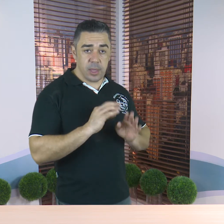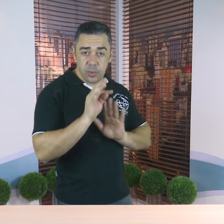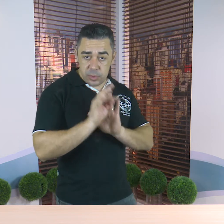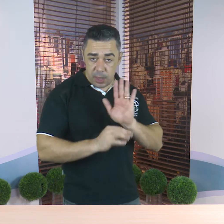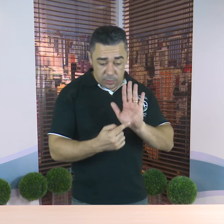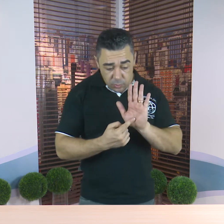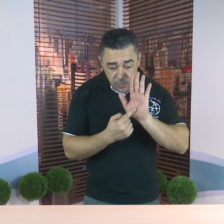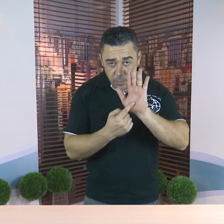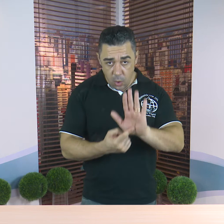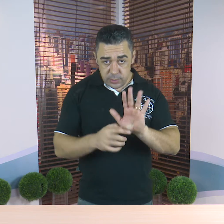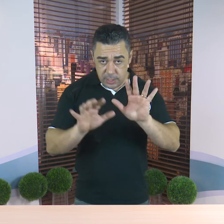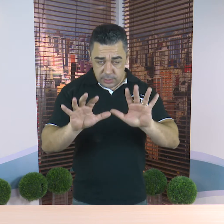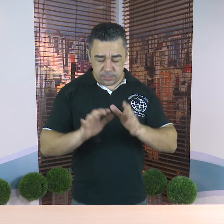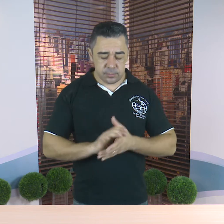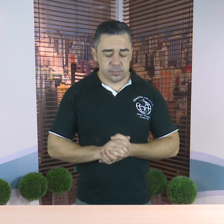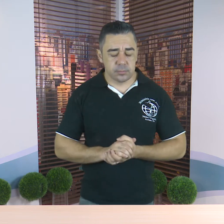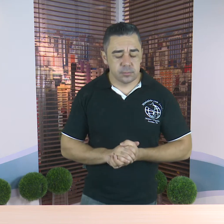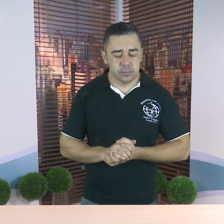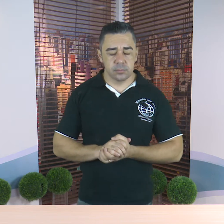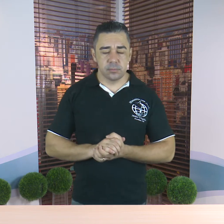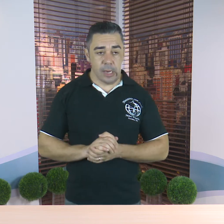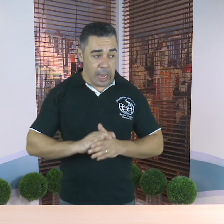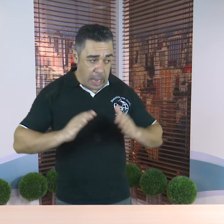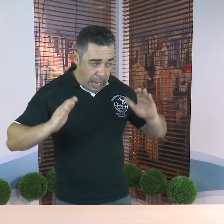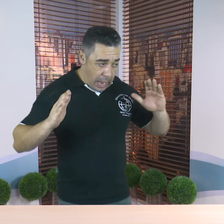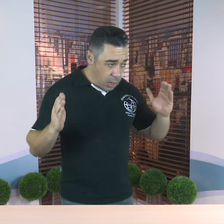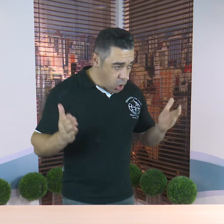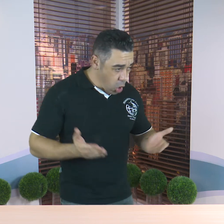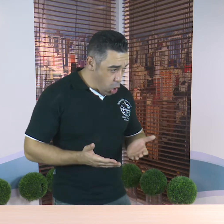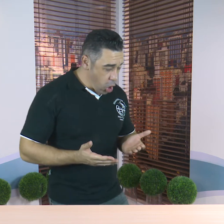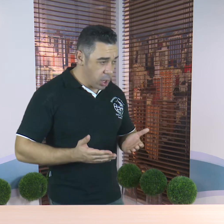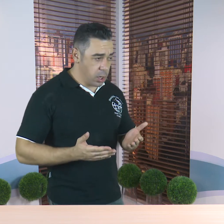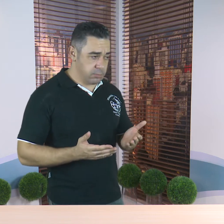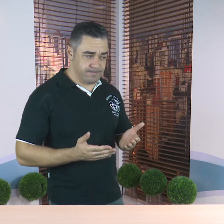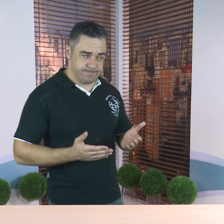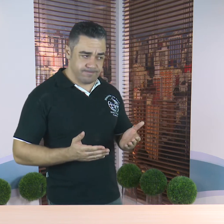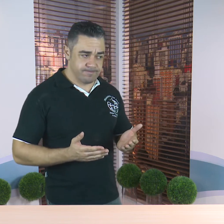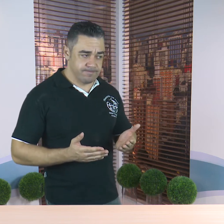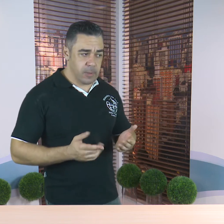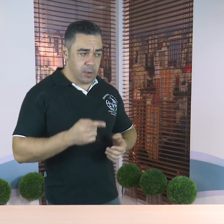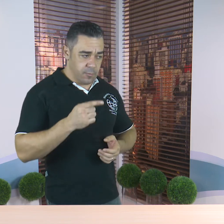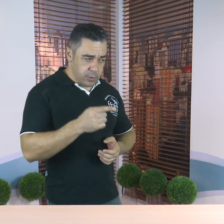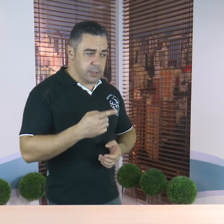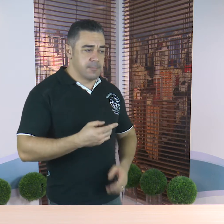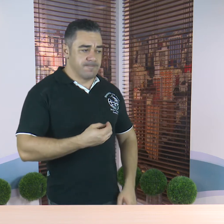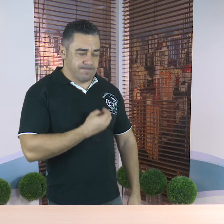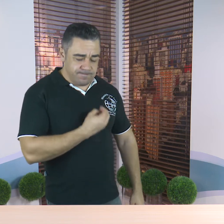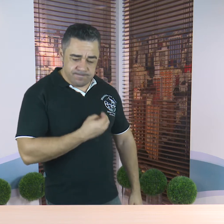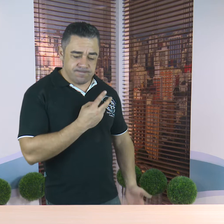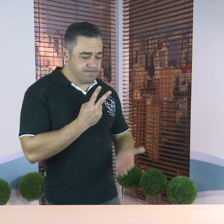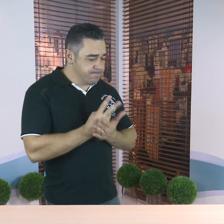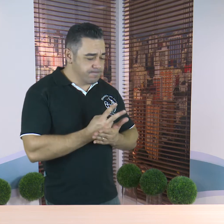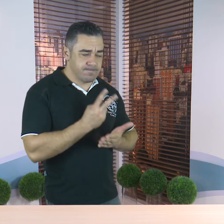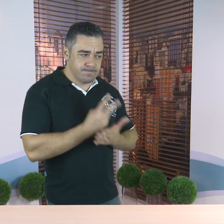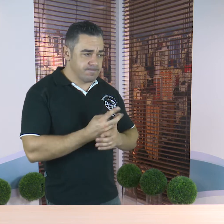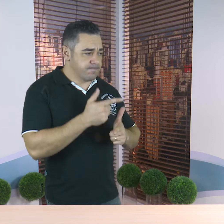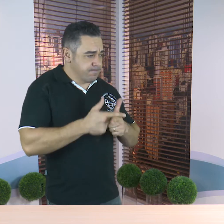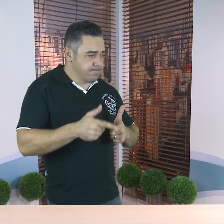diz mais ou menos o seguinte: agora, pois, não se apartará a espada jamais da tua casa, porquanto